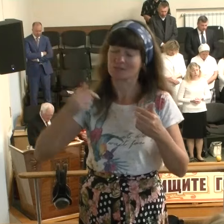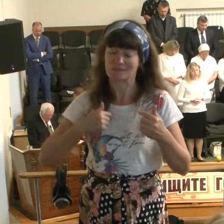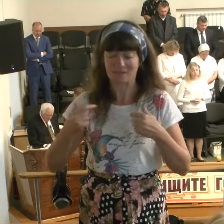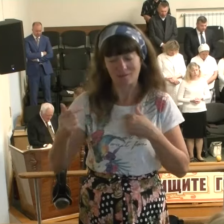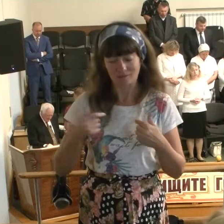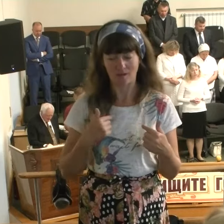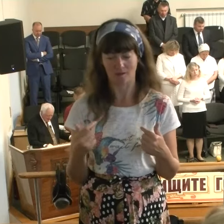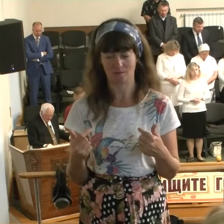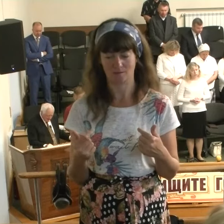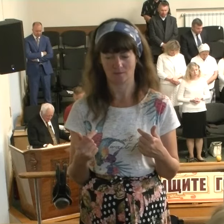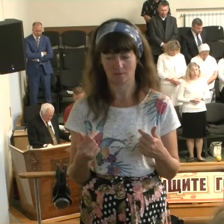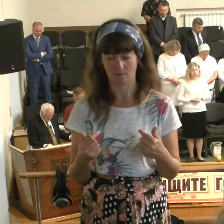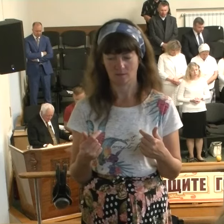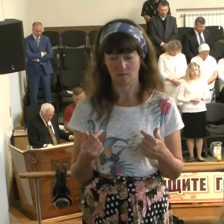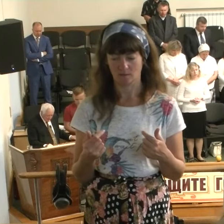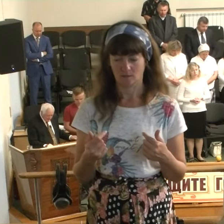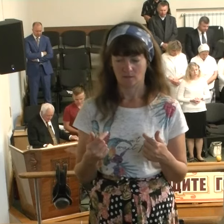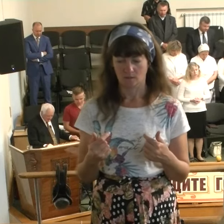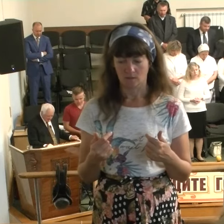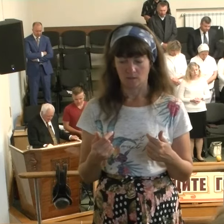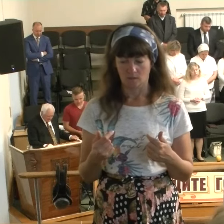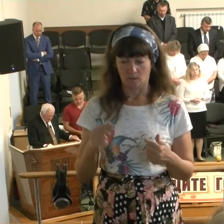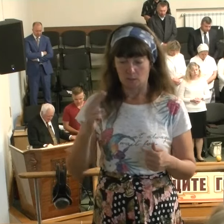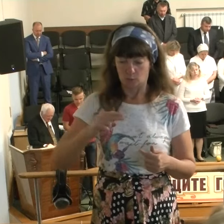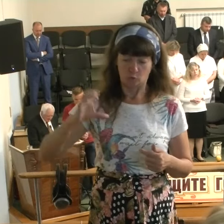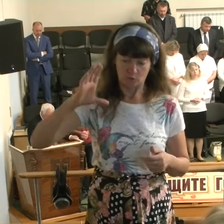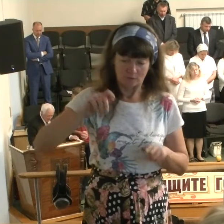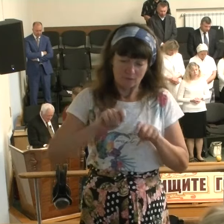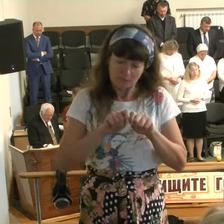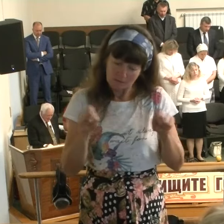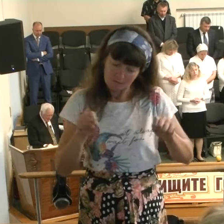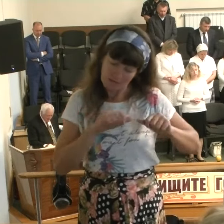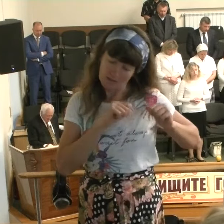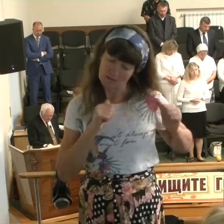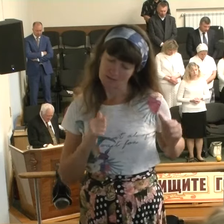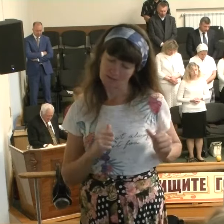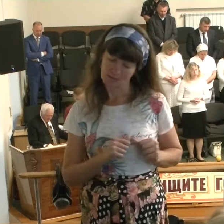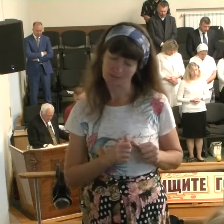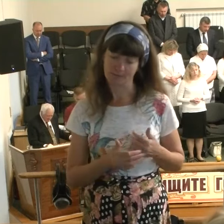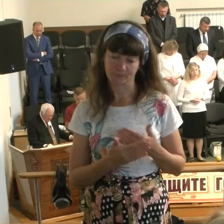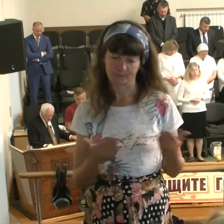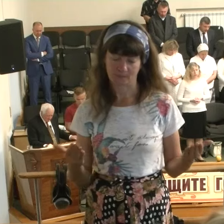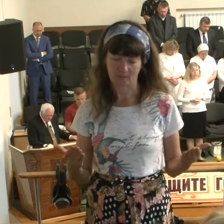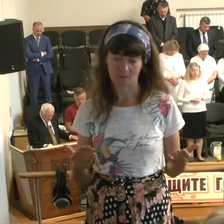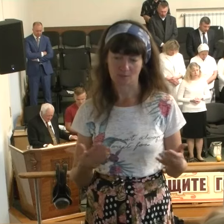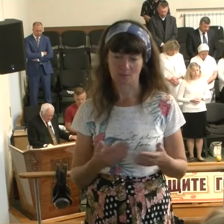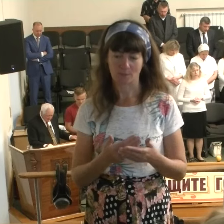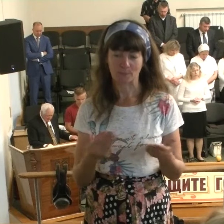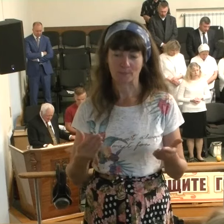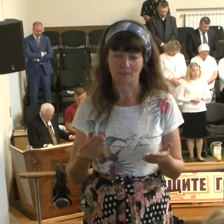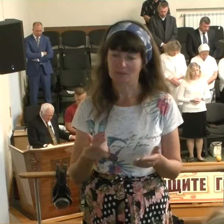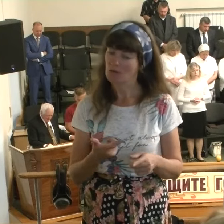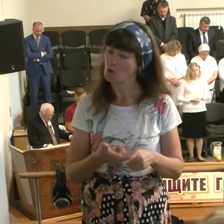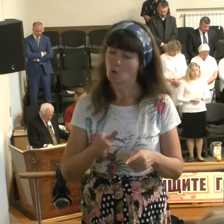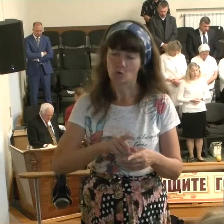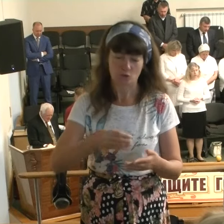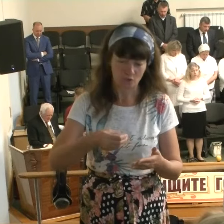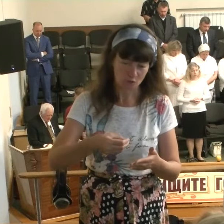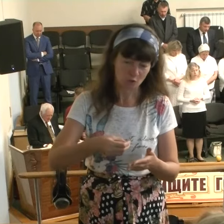страданий. И Дух Святой открывает нашим сердцам, как мы дорого приобретены,